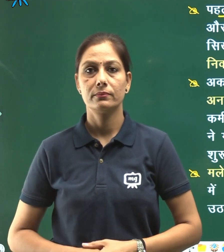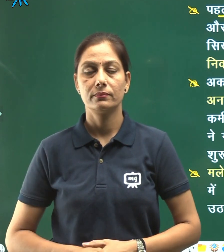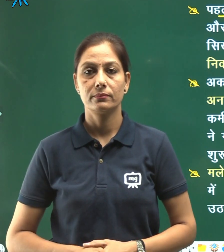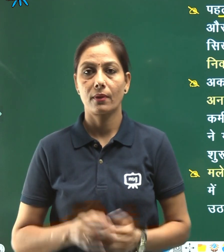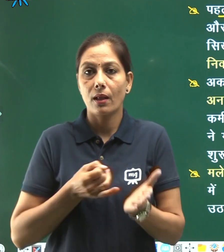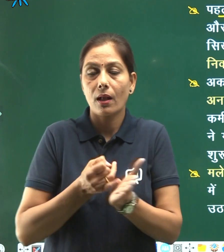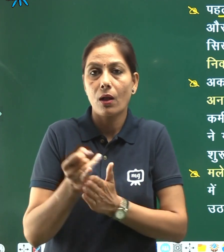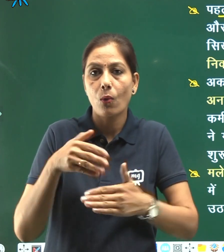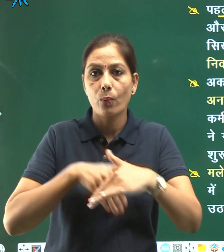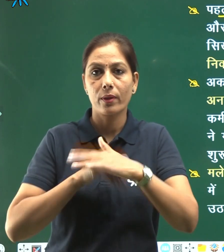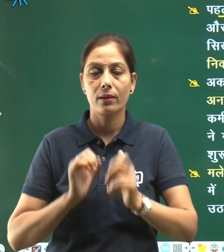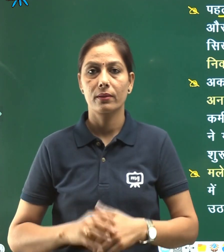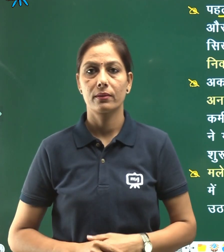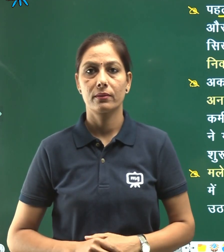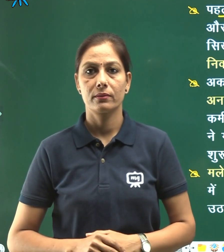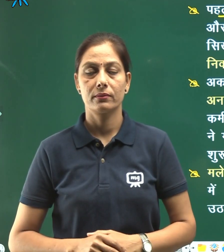गांव में